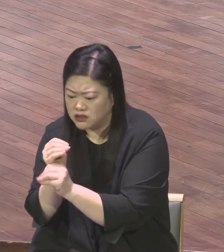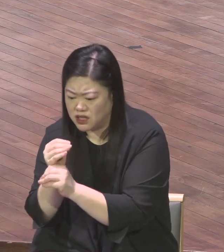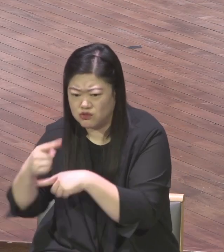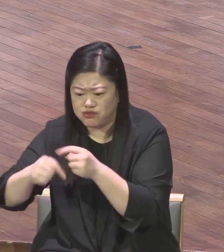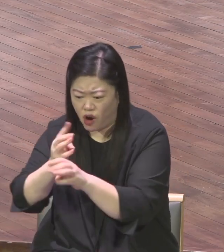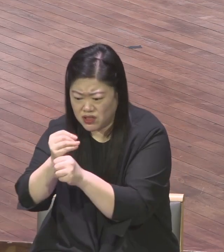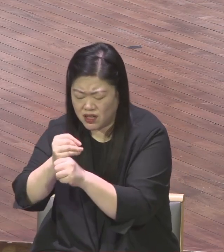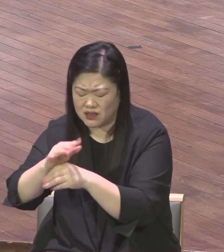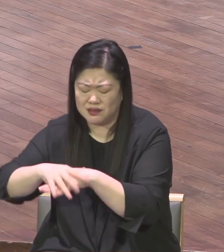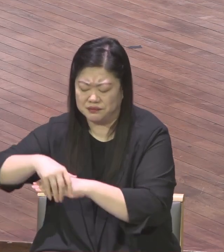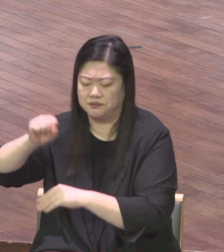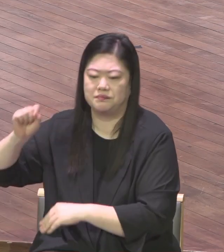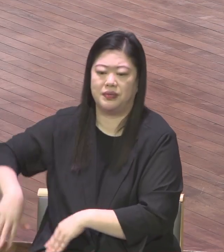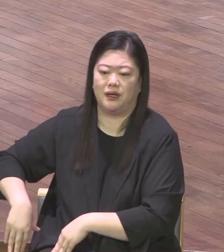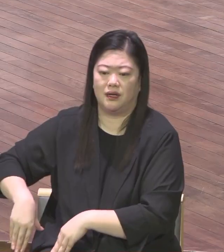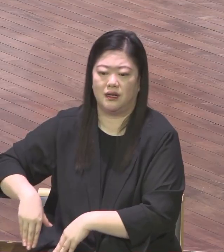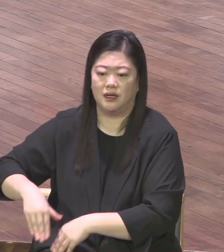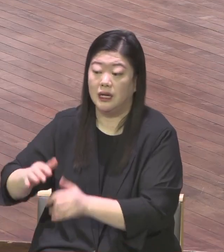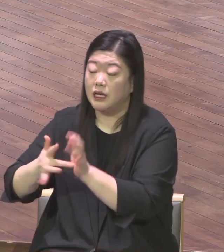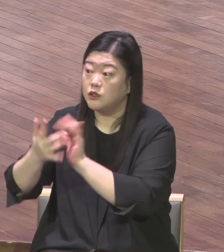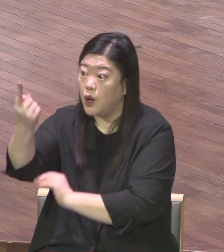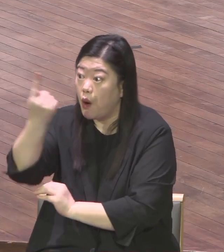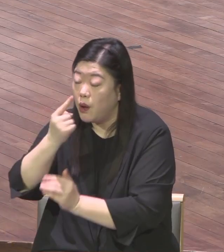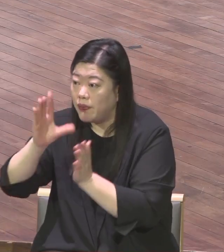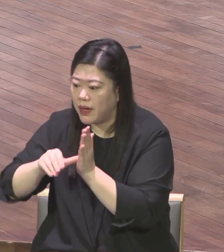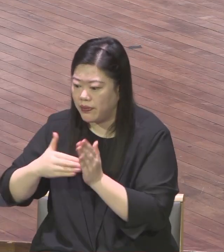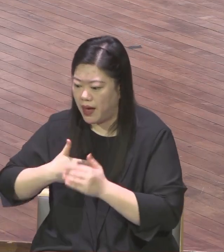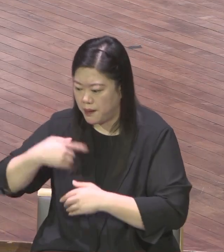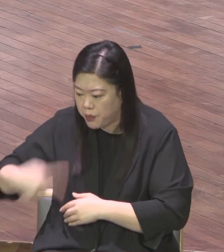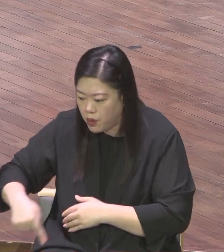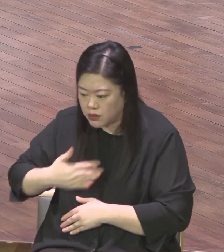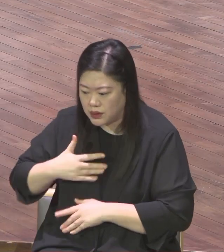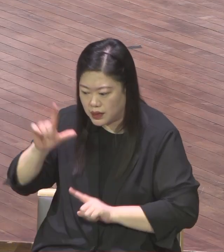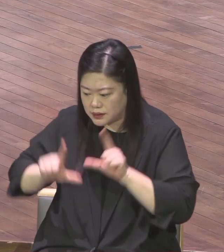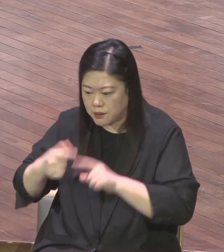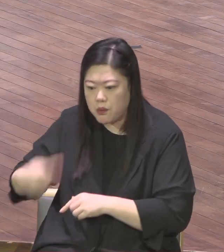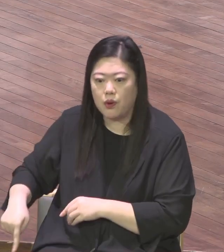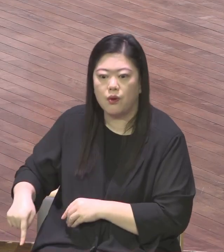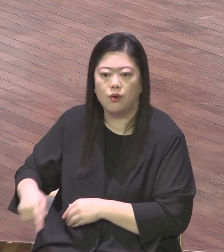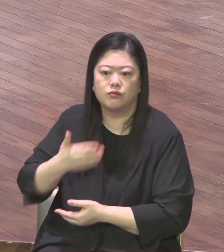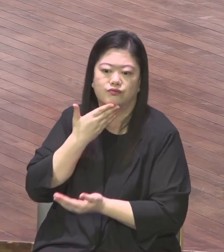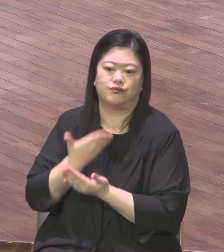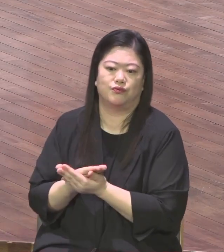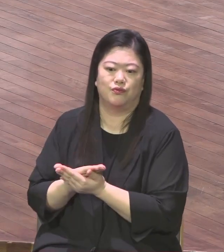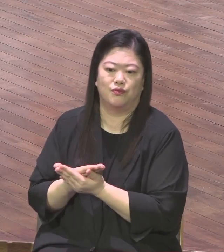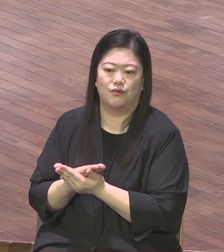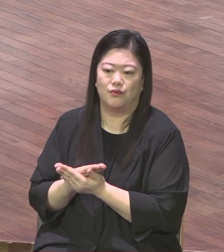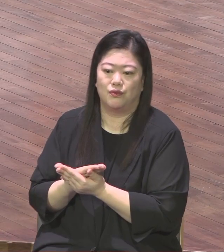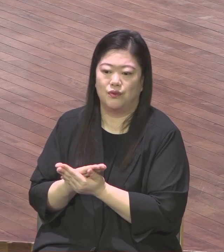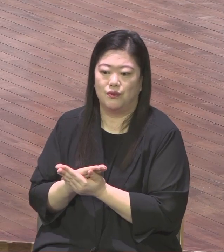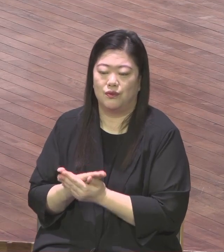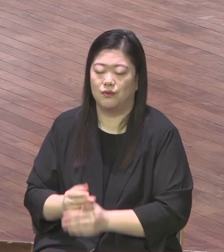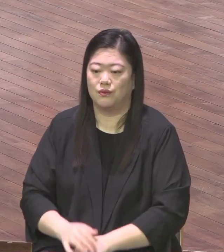내가 어떻게 주님 오시는 재림을 준비할 거냐. 중요한